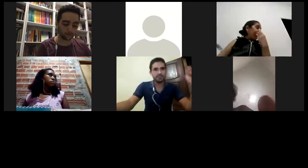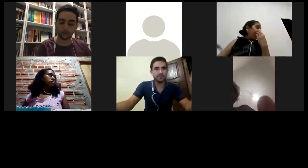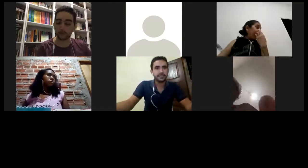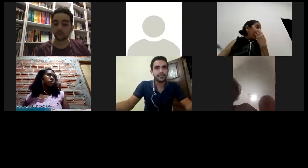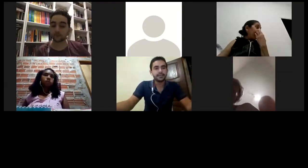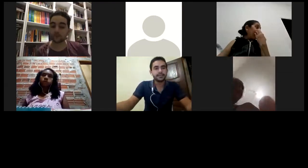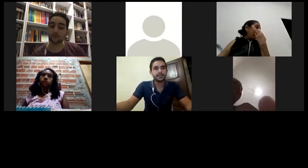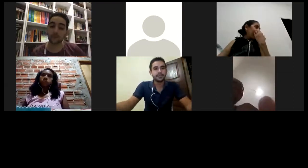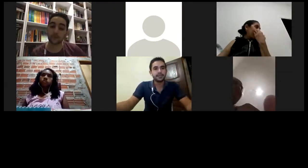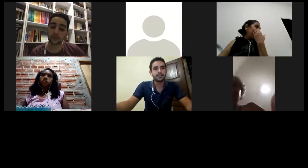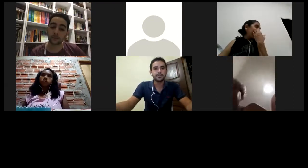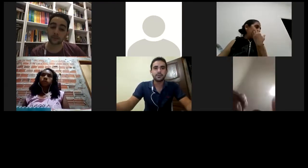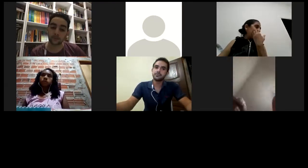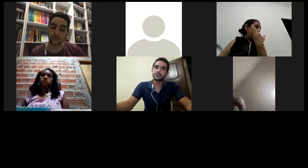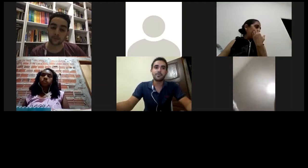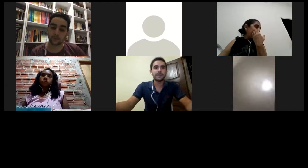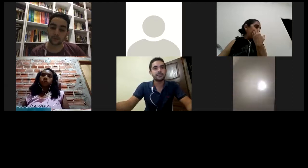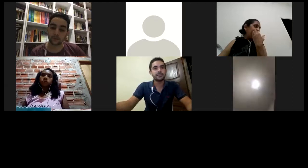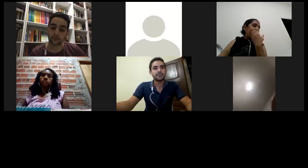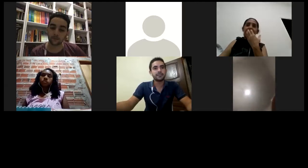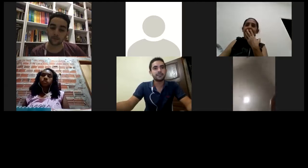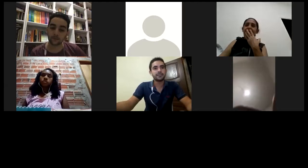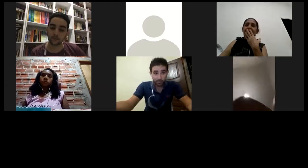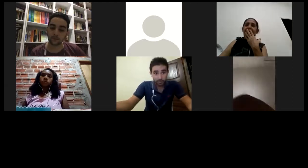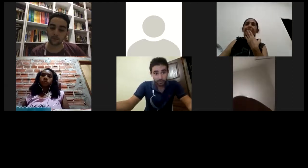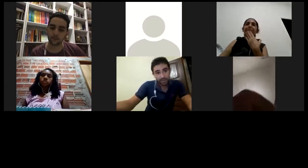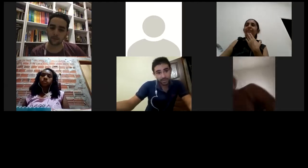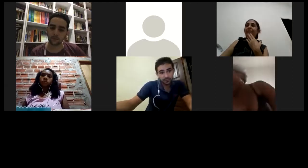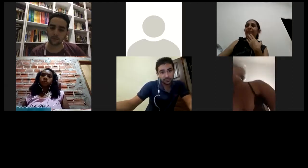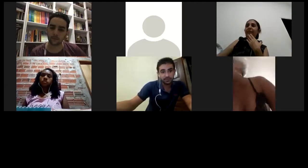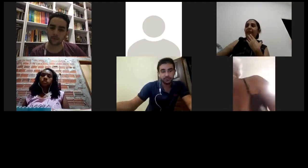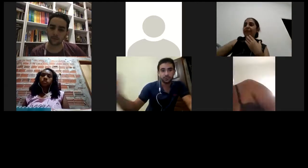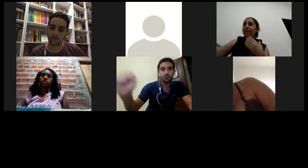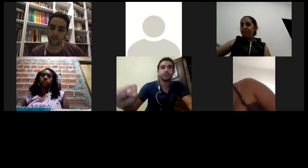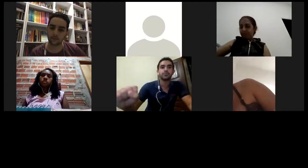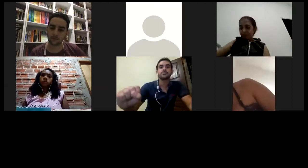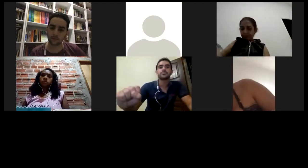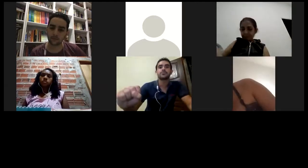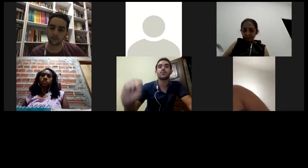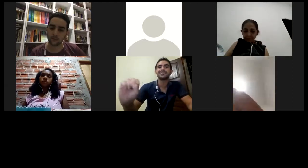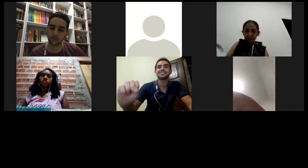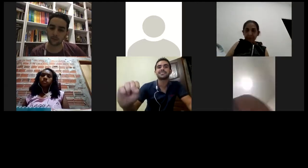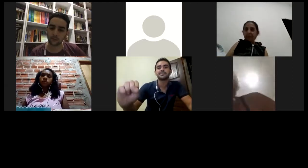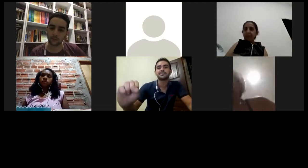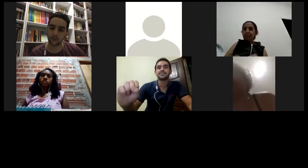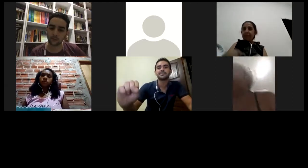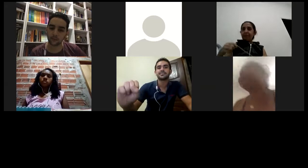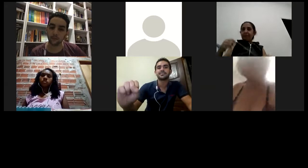eu vendo aí, não, como é que não vai ocorrer o caso de confundir o 8 com o S?